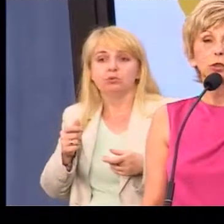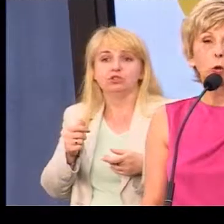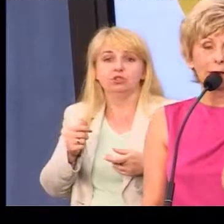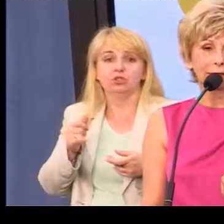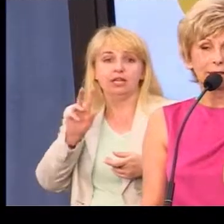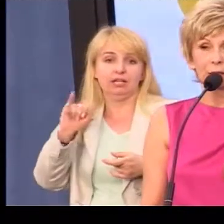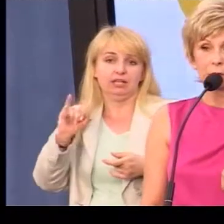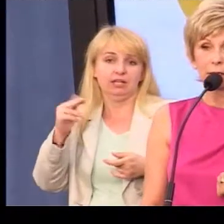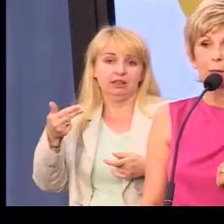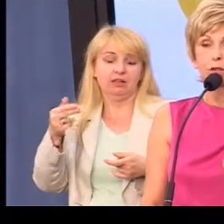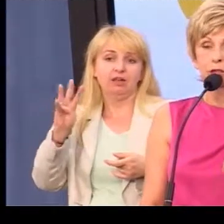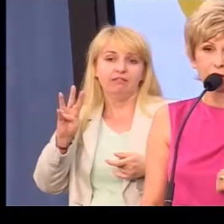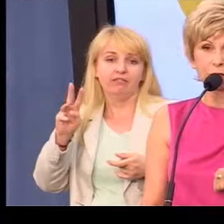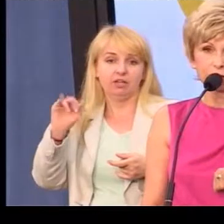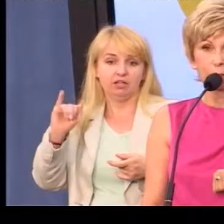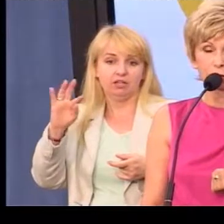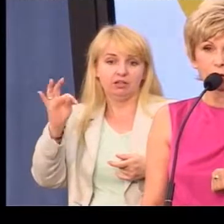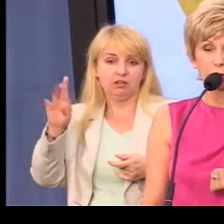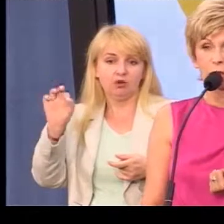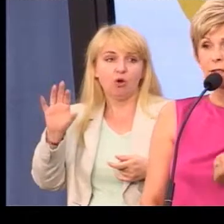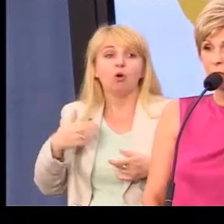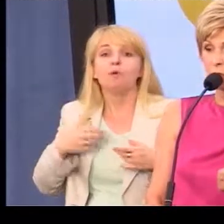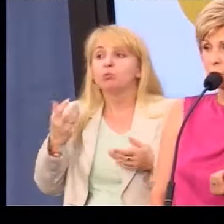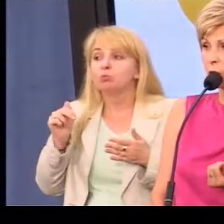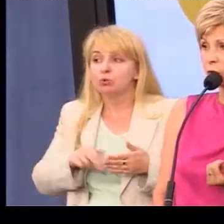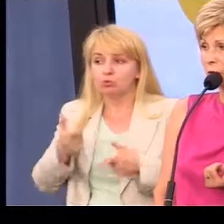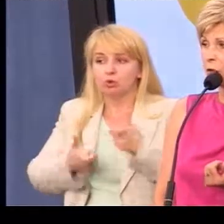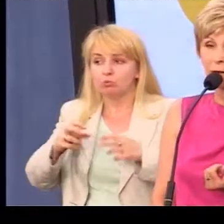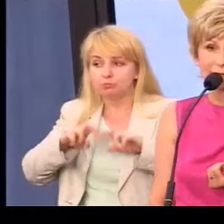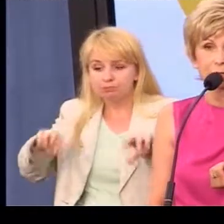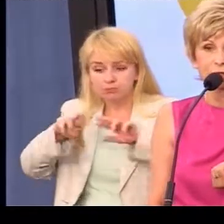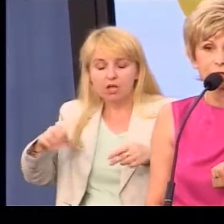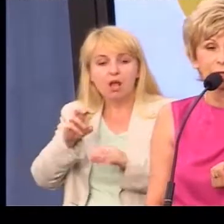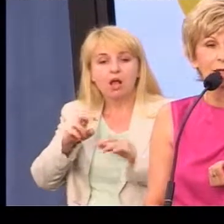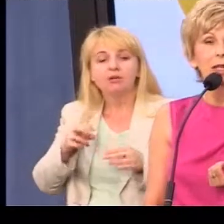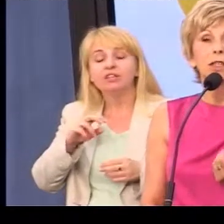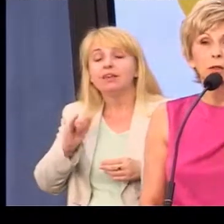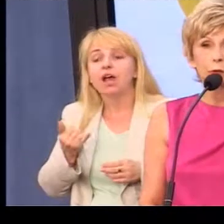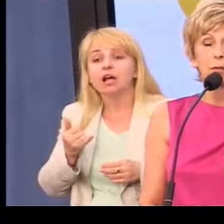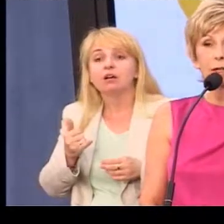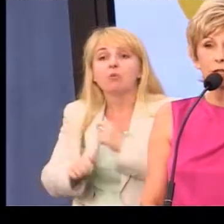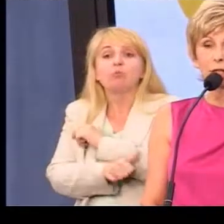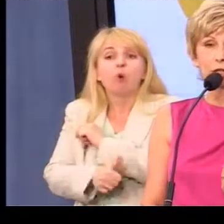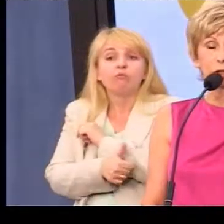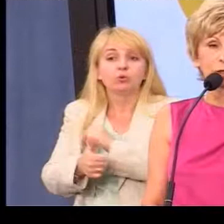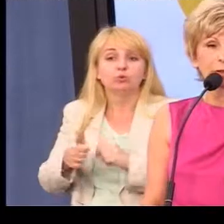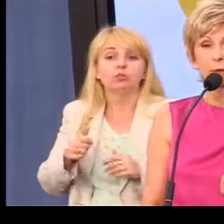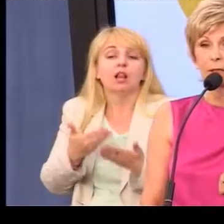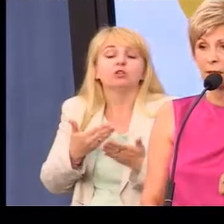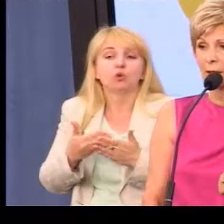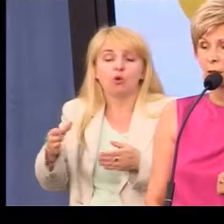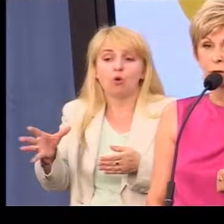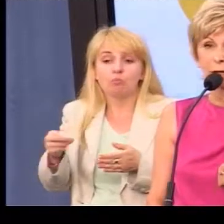czyli dokładna diagnostyka przyczyny niepłodności i w zależności od tego, jaka jest przyczyna, stosujemy leczenie, czy to